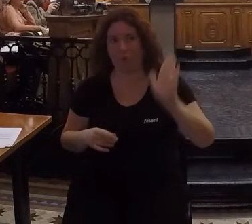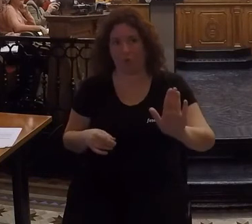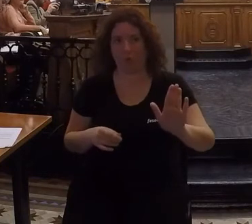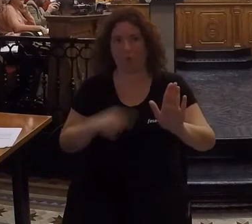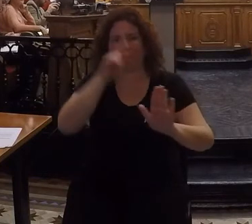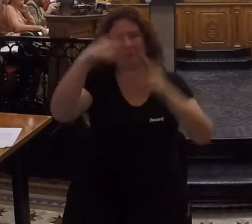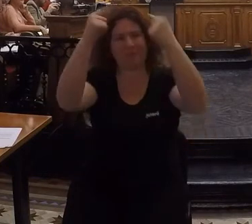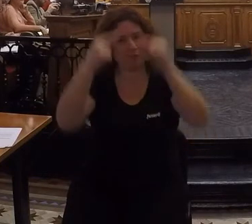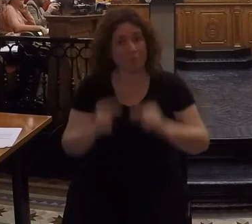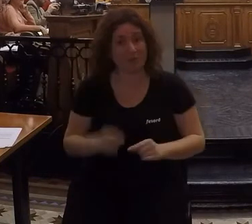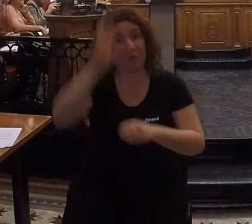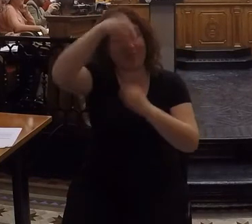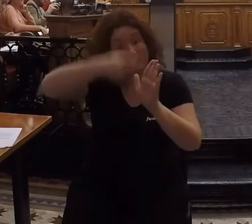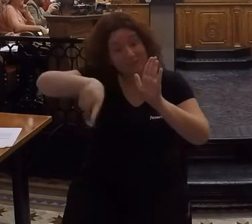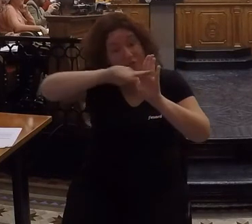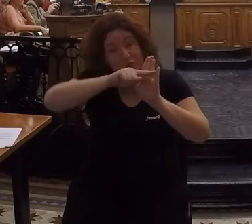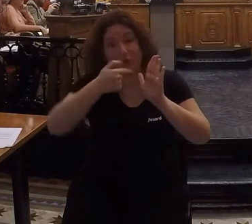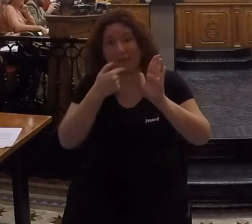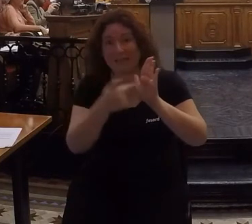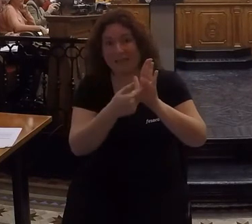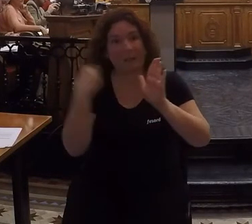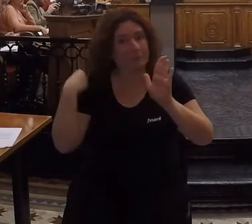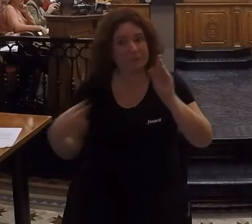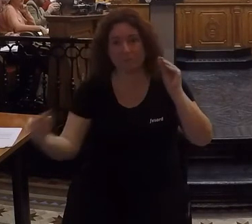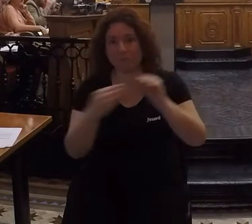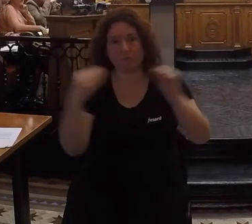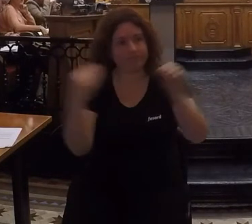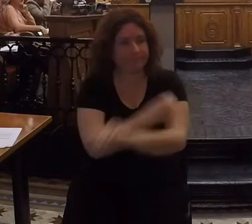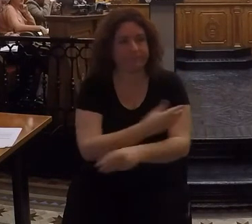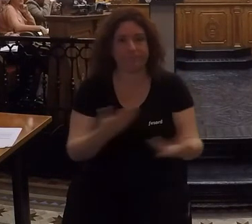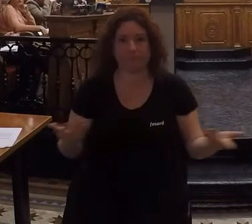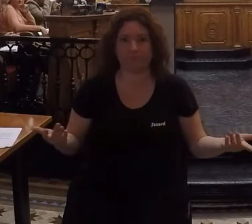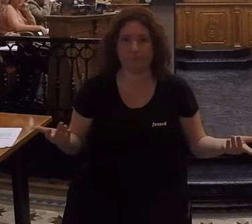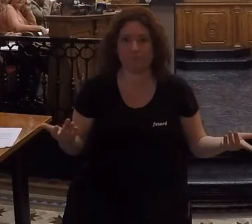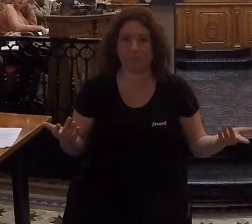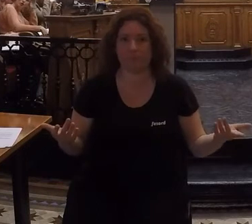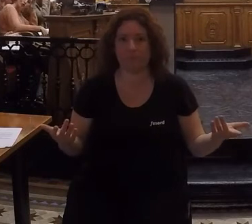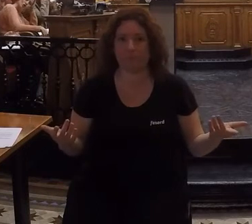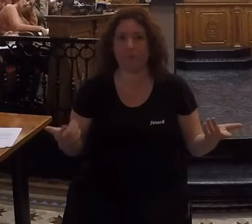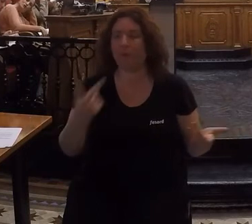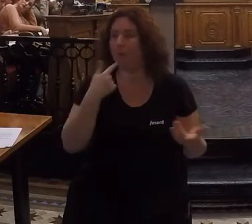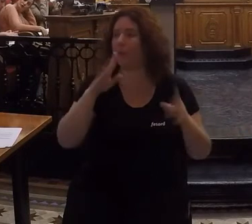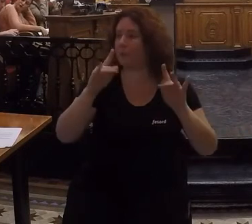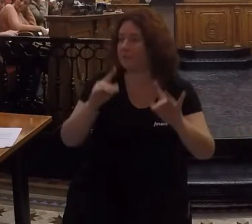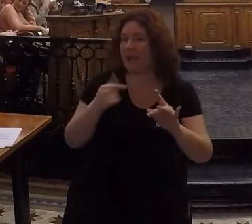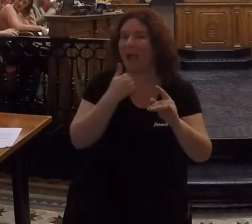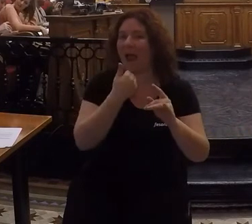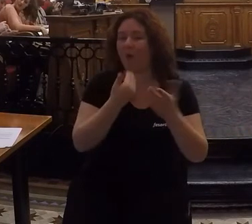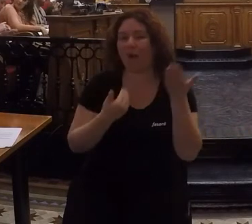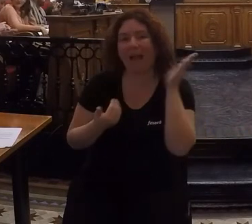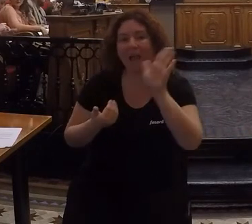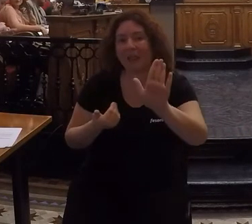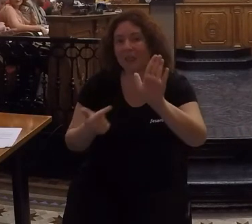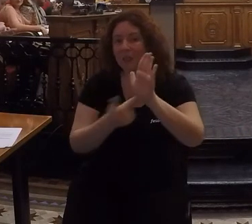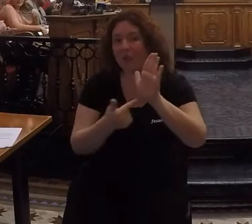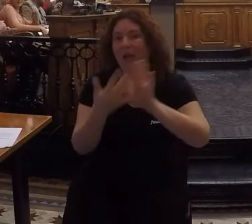que no se contemplan todos los fondos. En cuanto a lo que me dice usted de que me baso en las alegaciones en el